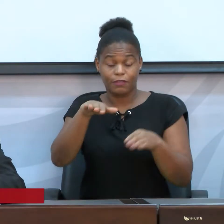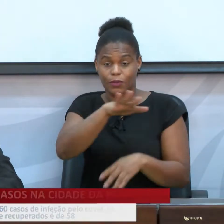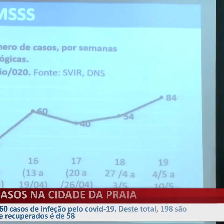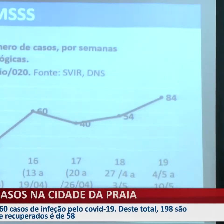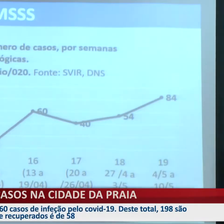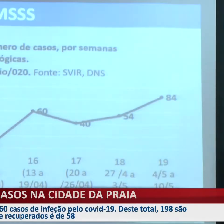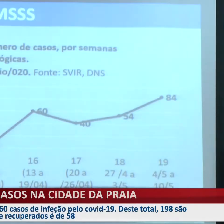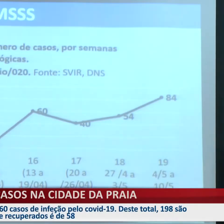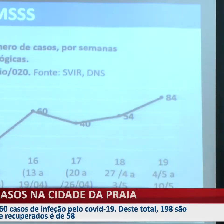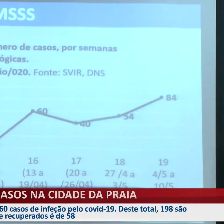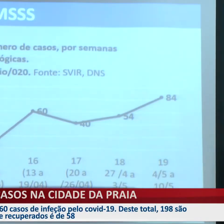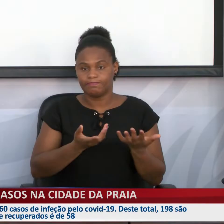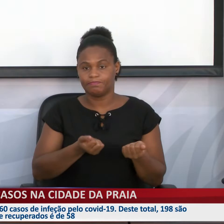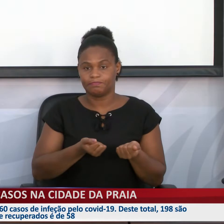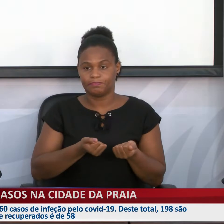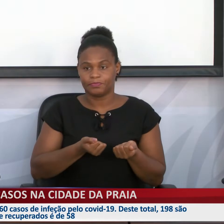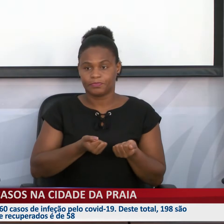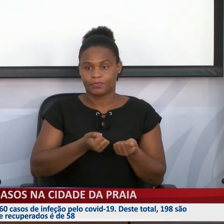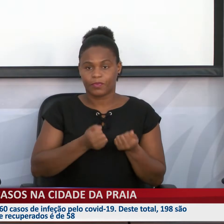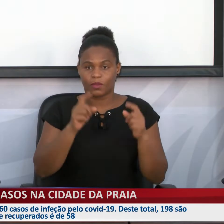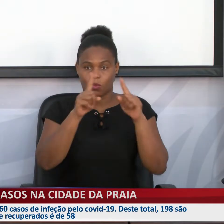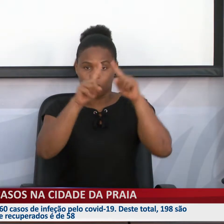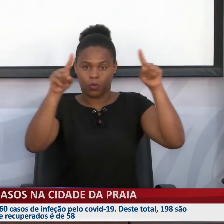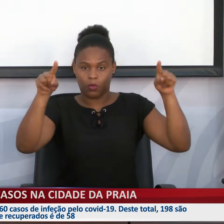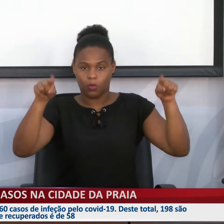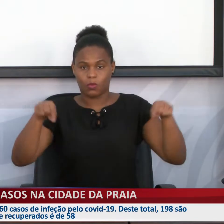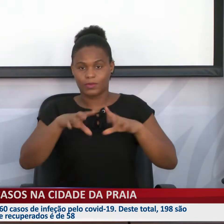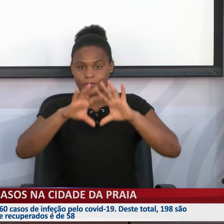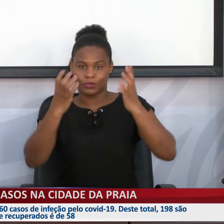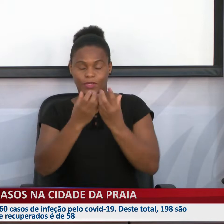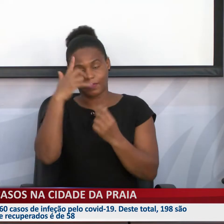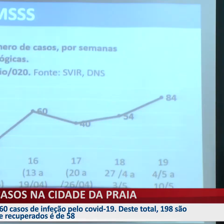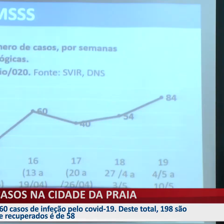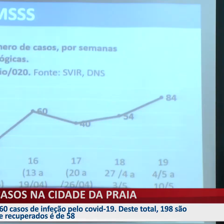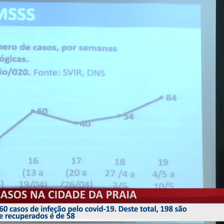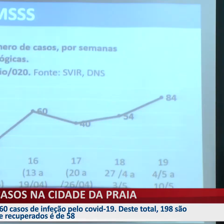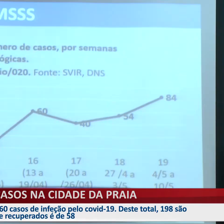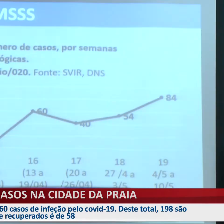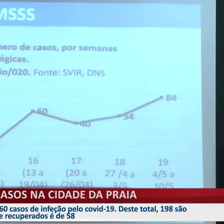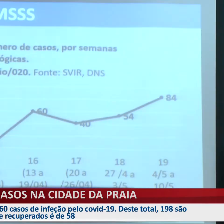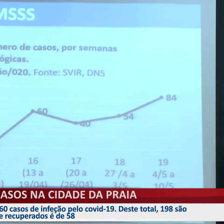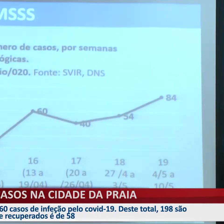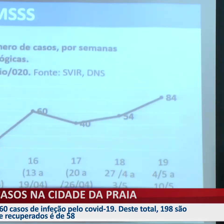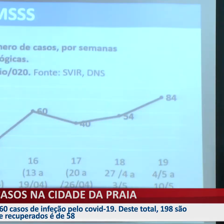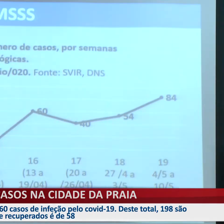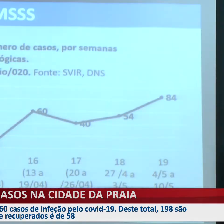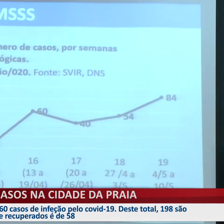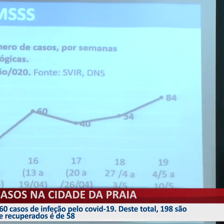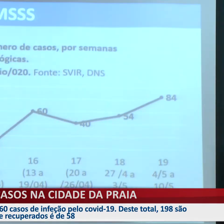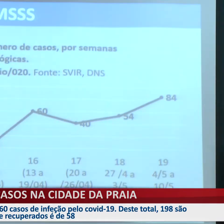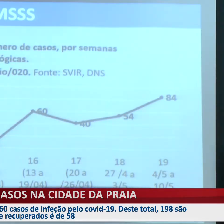evolução da doença nas duas últimas semanas o quadro geral da a ideia de uma evolução